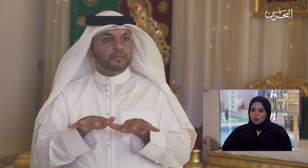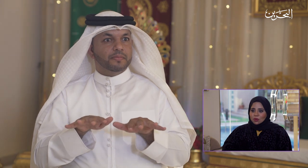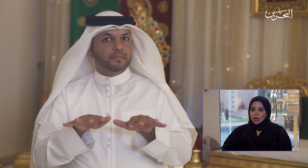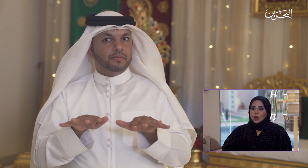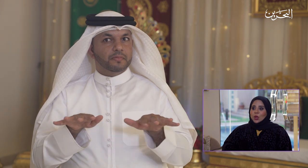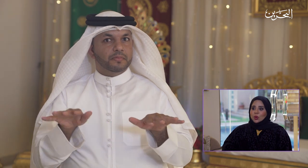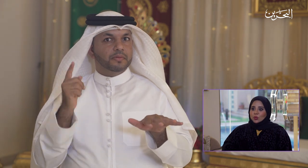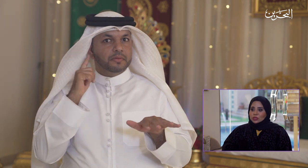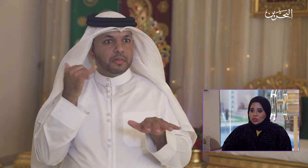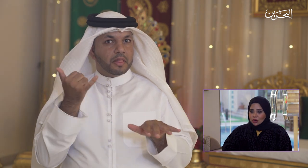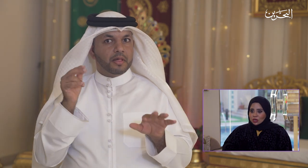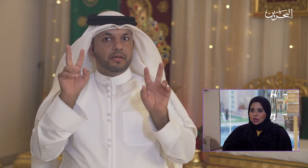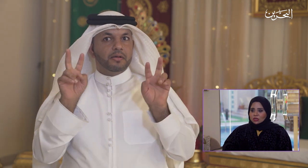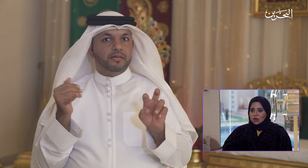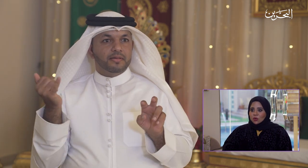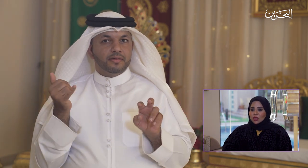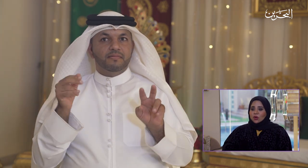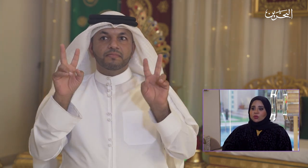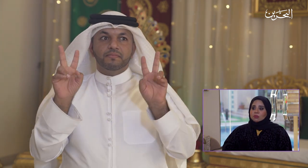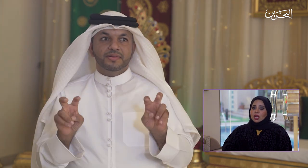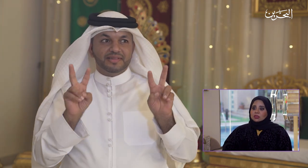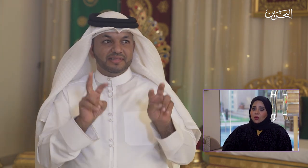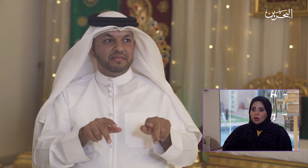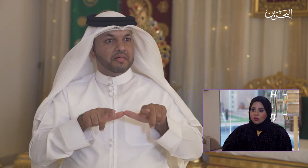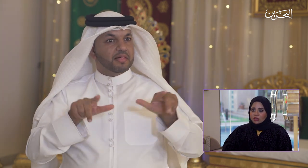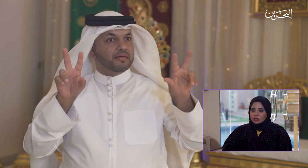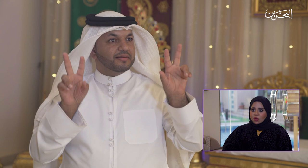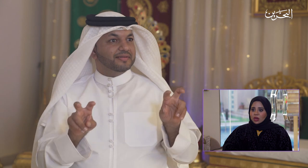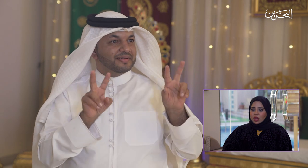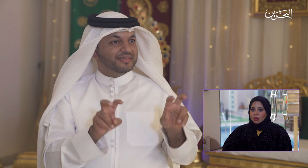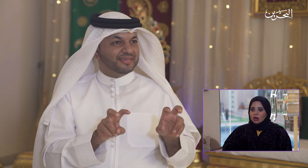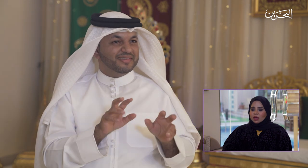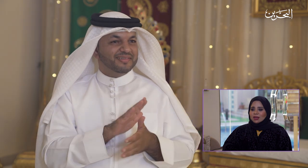كورونا وانتشار جائحة كورونا وسمع عن توقف الأنشطة والأعمال،